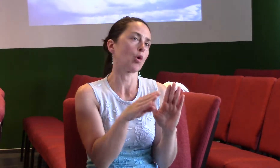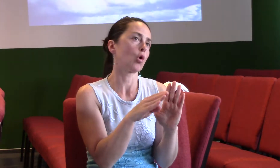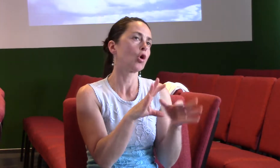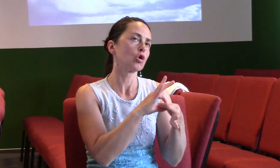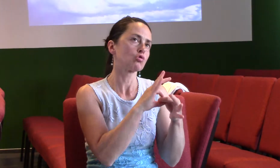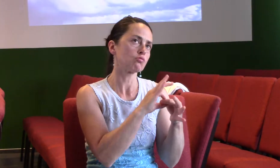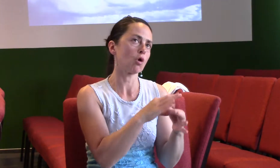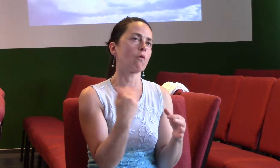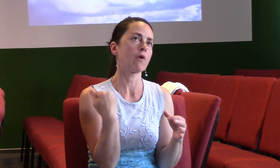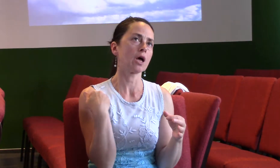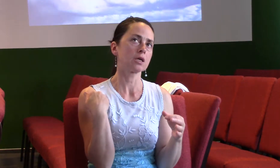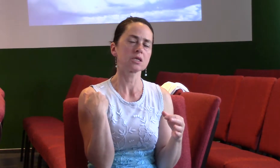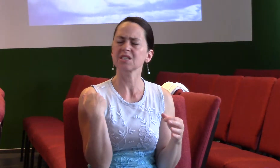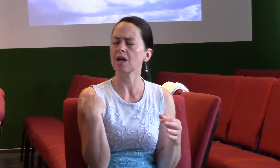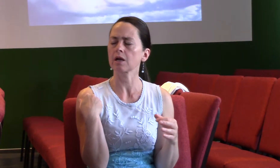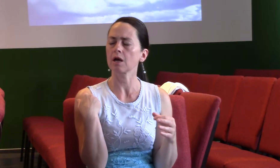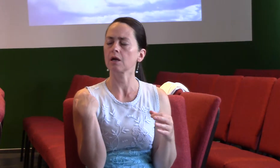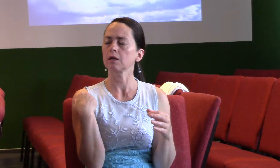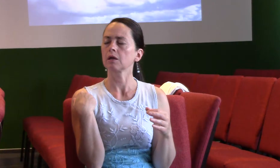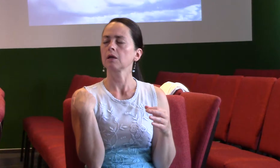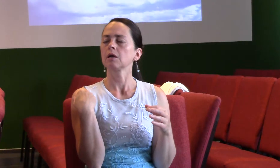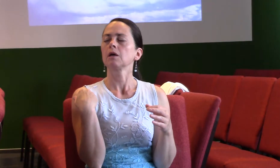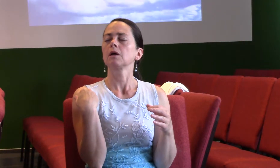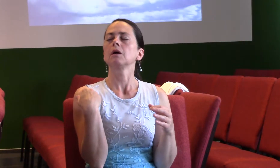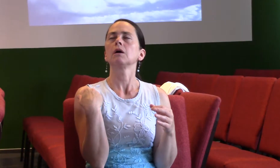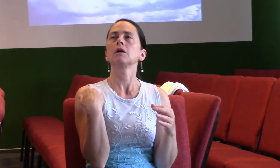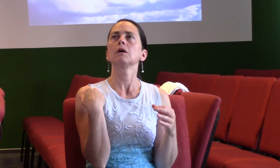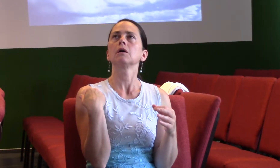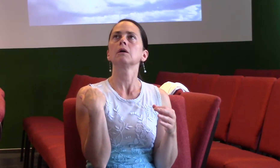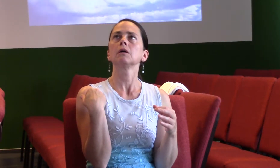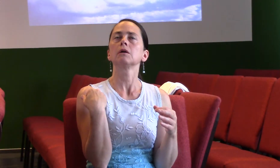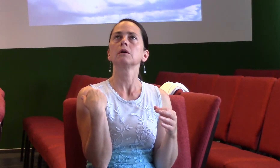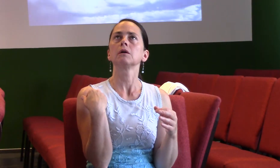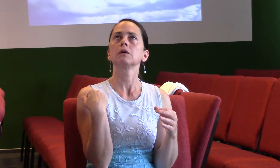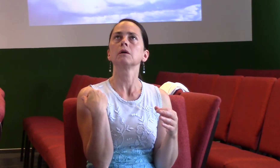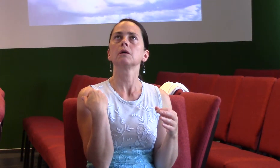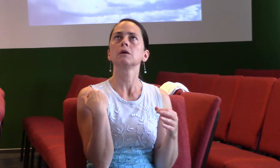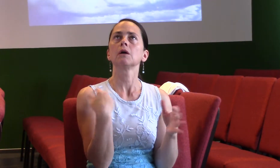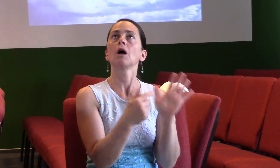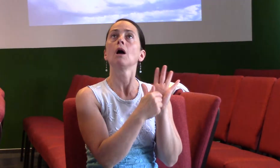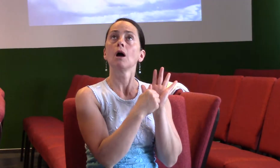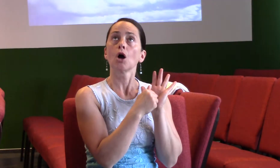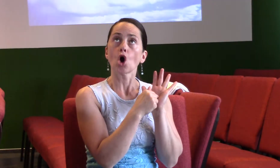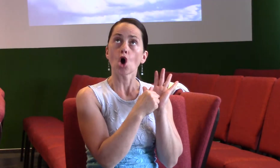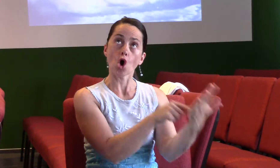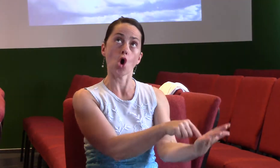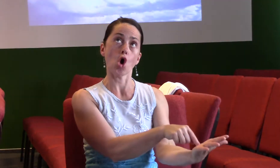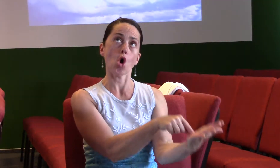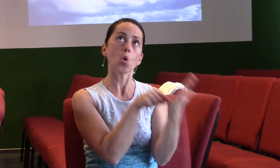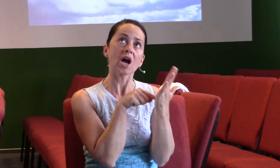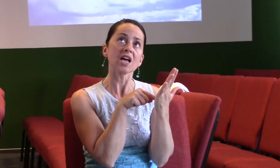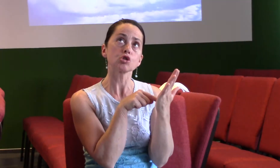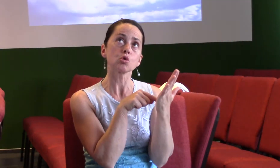opracíme do staré smlouvy, tak přečtu v 1. korinským v 10. kapitole jedenáctý verž.